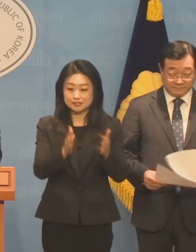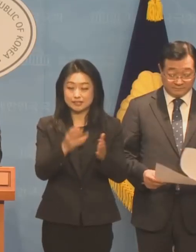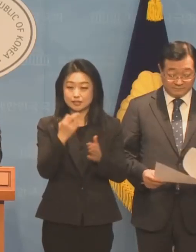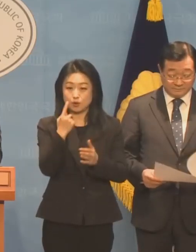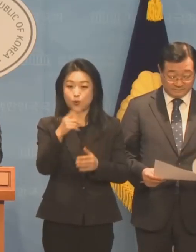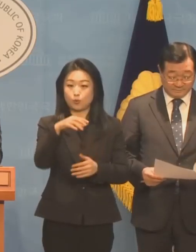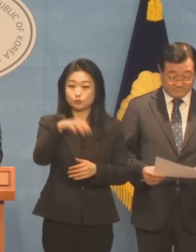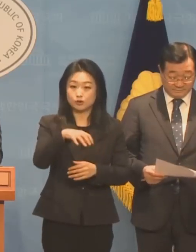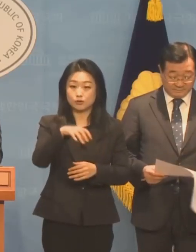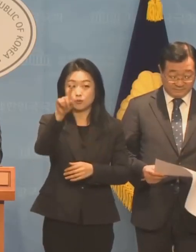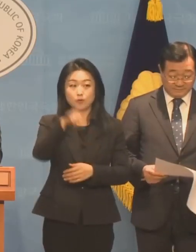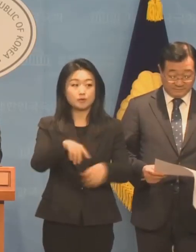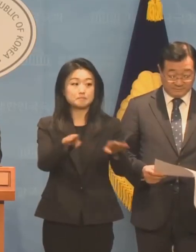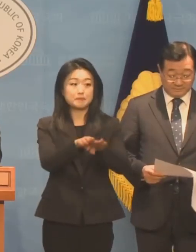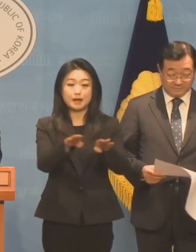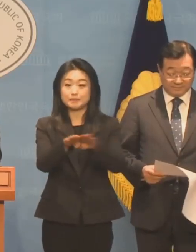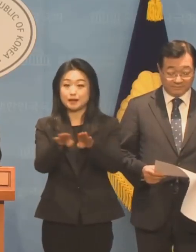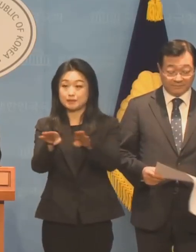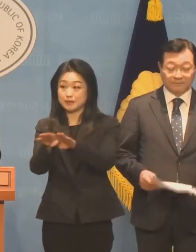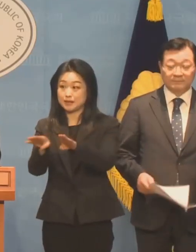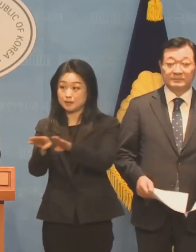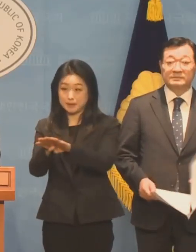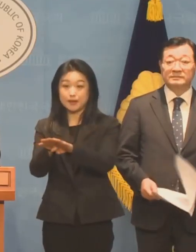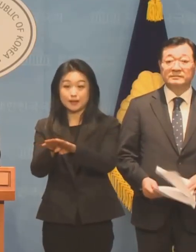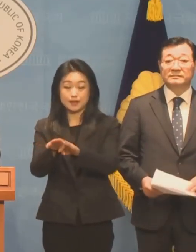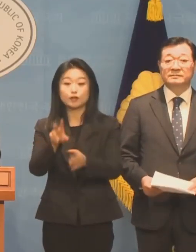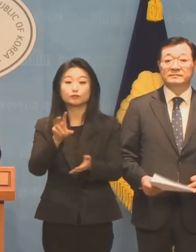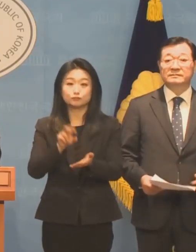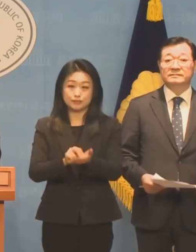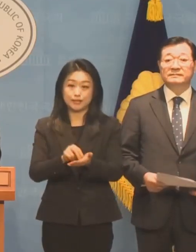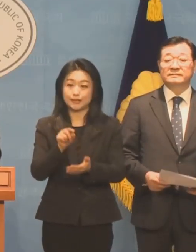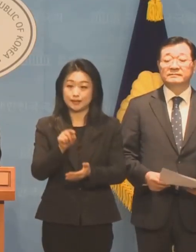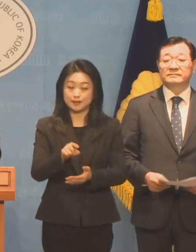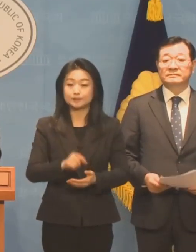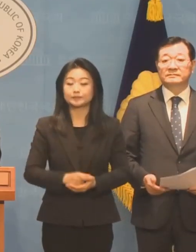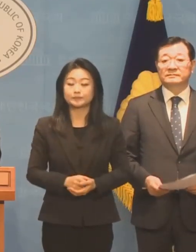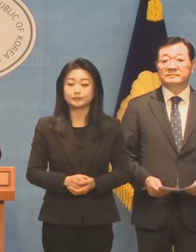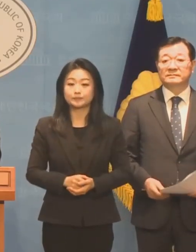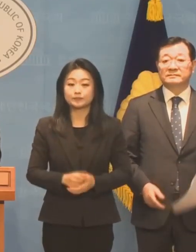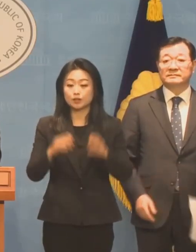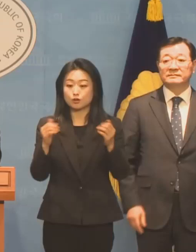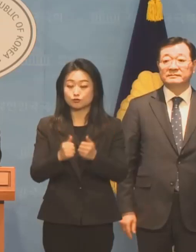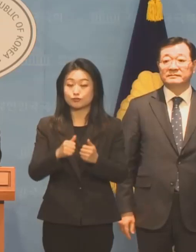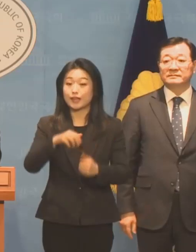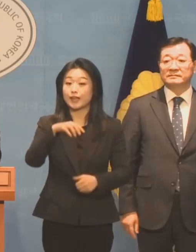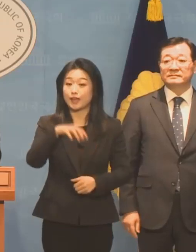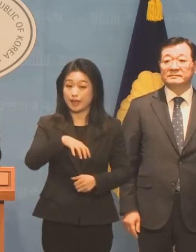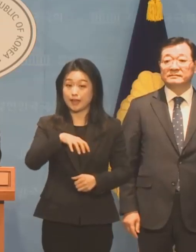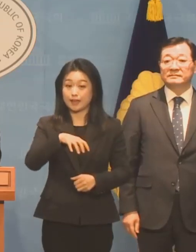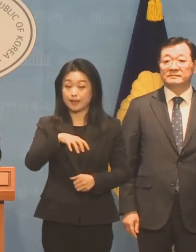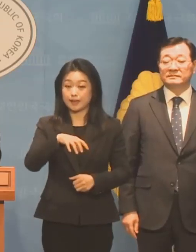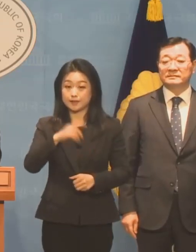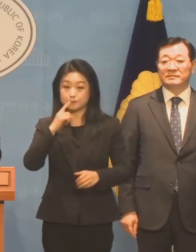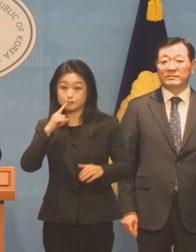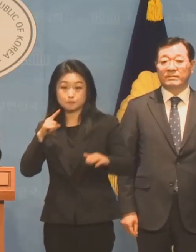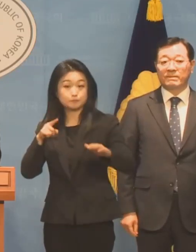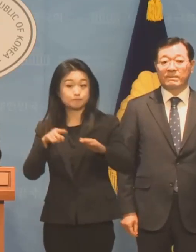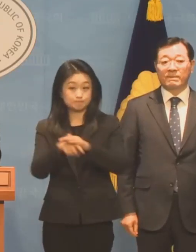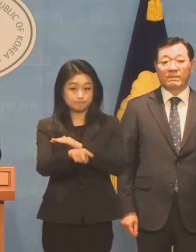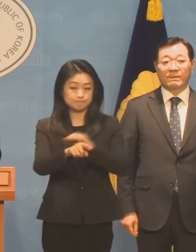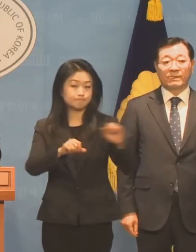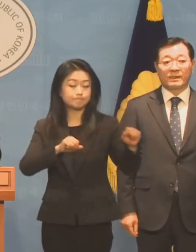등 불석실한 태도를 보이고 있습니다. 국회가 취할 수 있는 모든 조치를